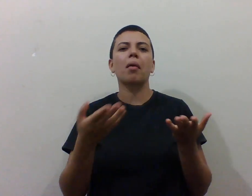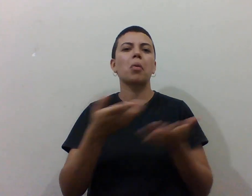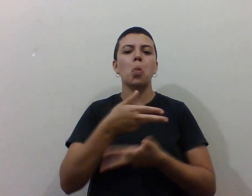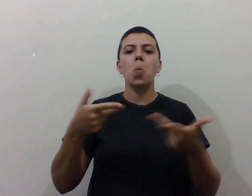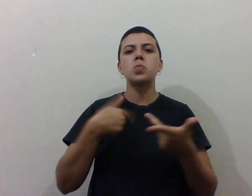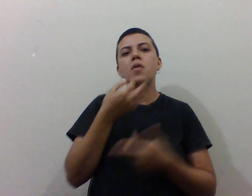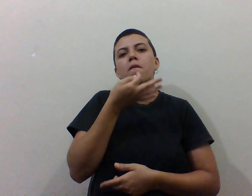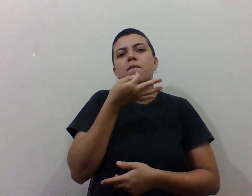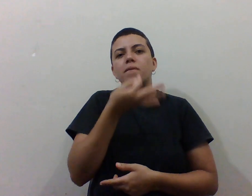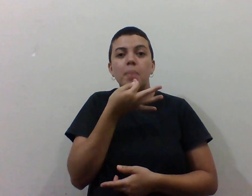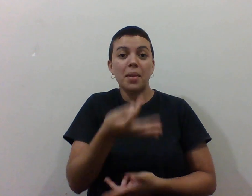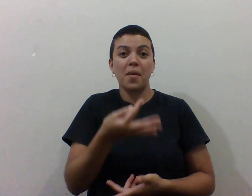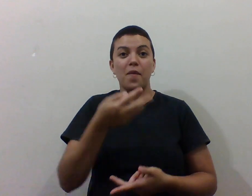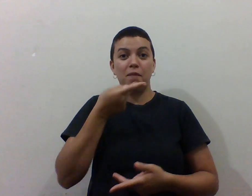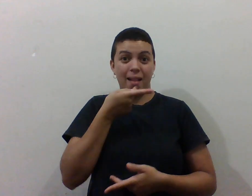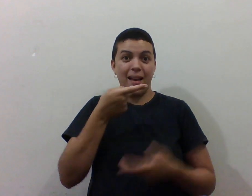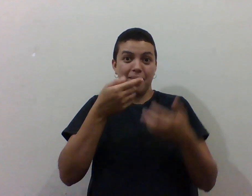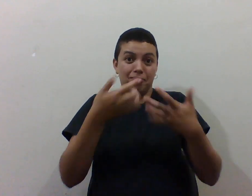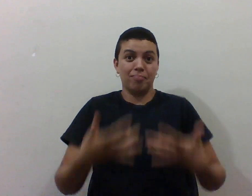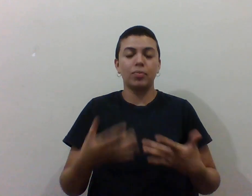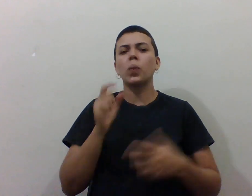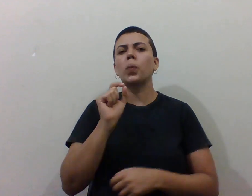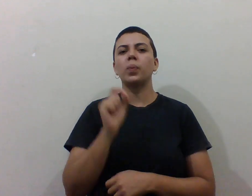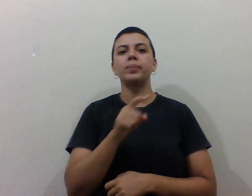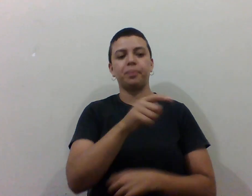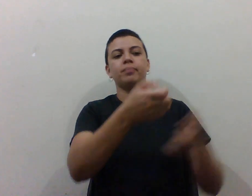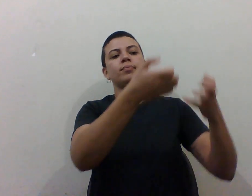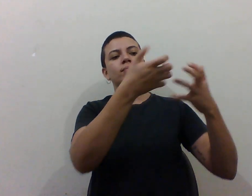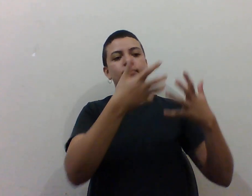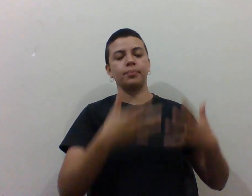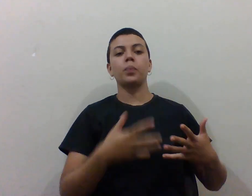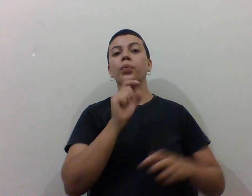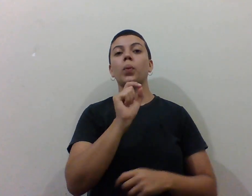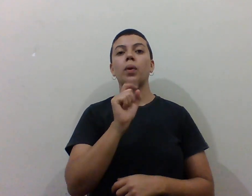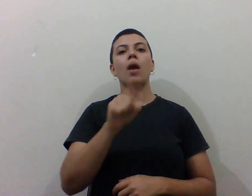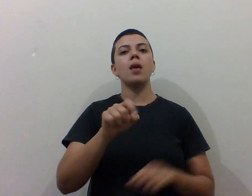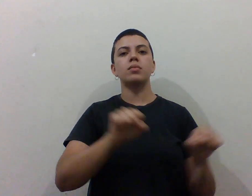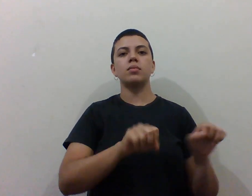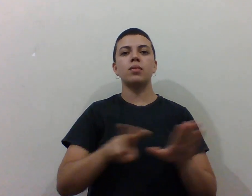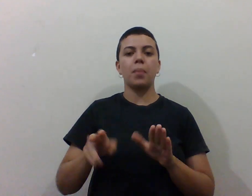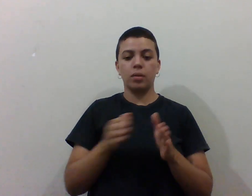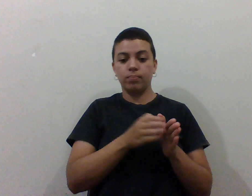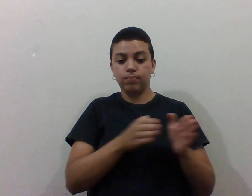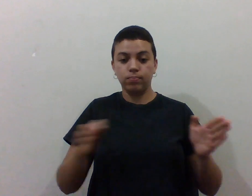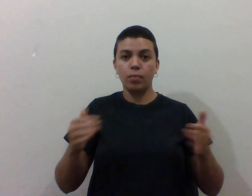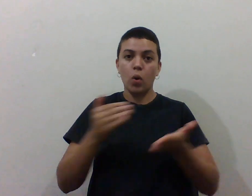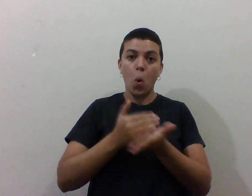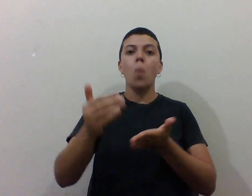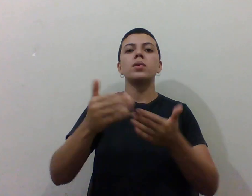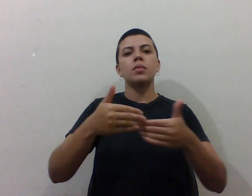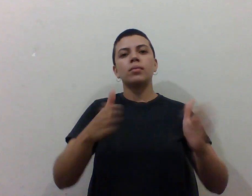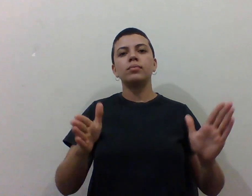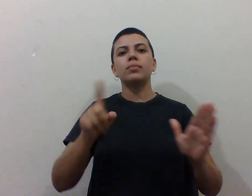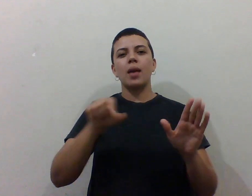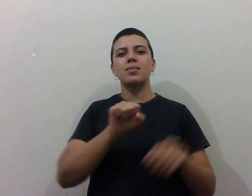público alto. Então, ela me explicou dessa semana, que é uma semana inaugural, no semestre de vocês, e expôs que a grande intenção